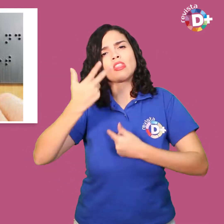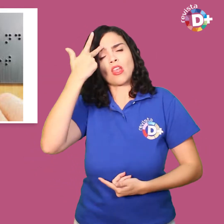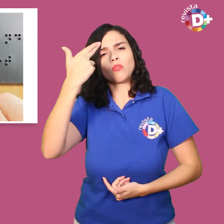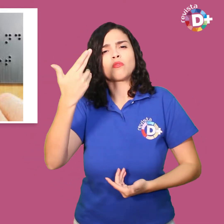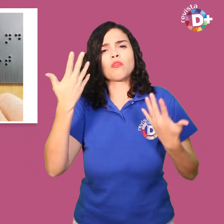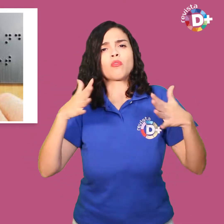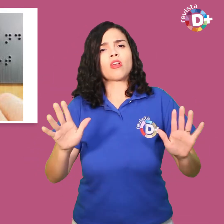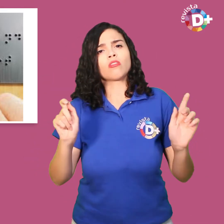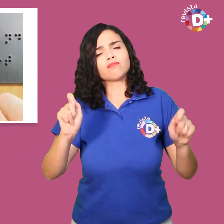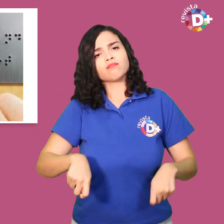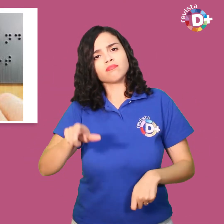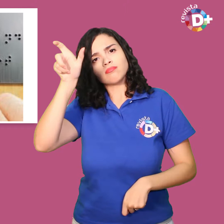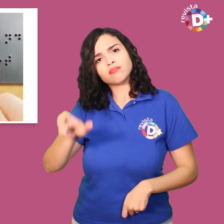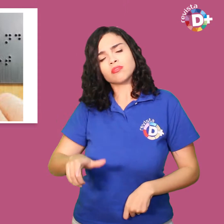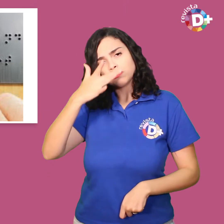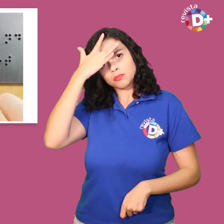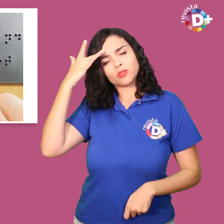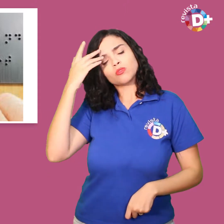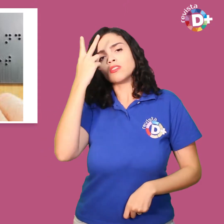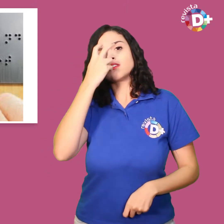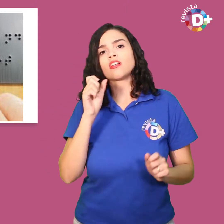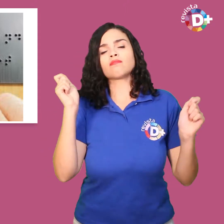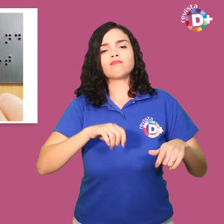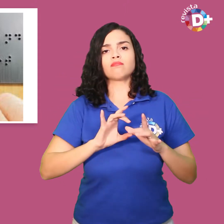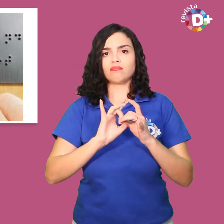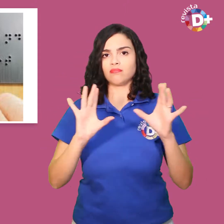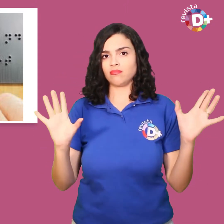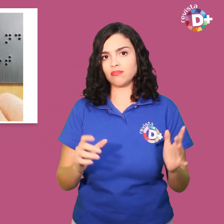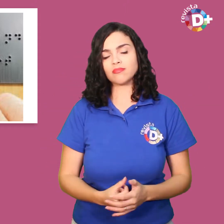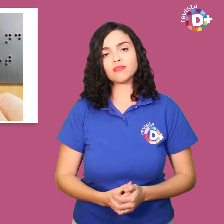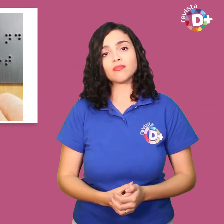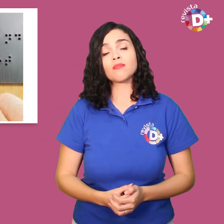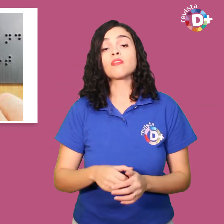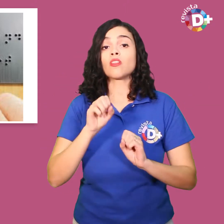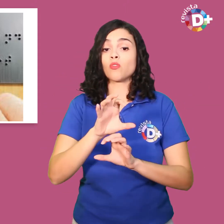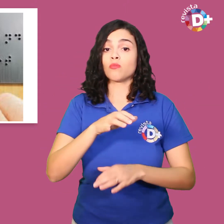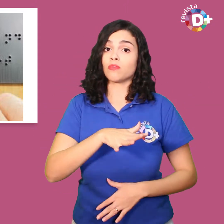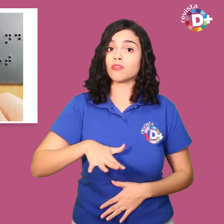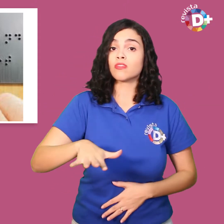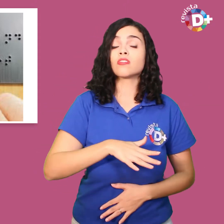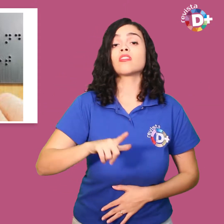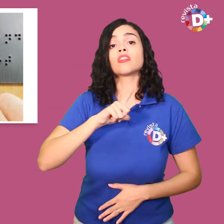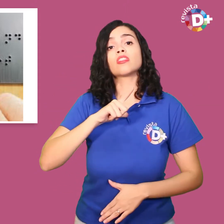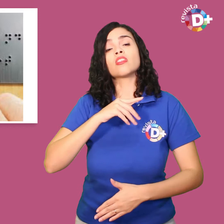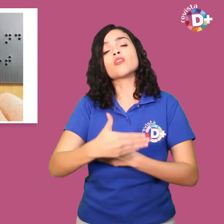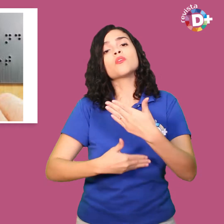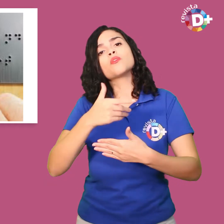deficiência visual a conquistarem a autonomia. No campo educacional, ela destaca que os avanços estão principalmente nessa ruptura